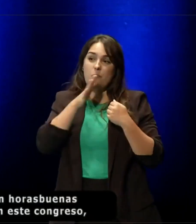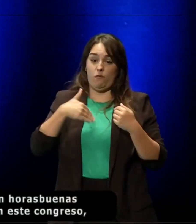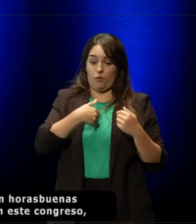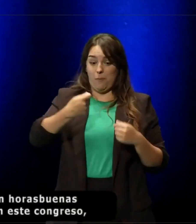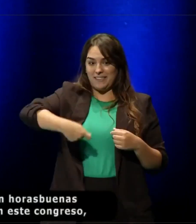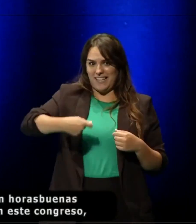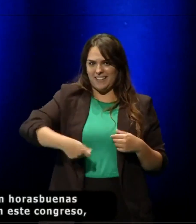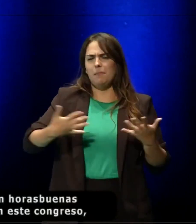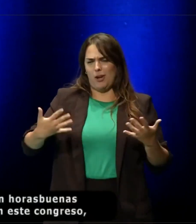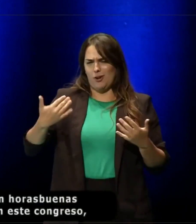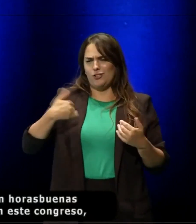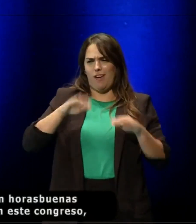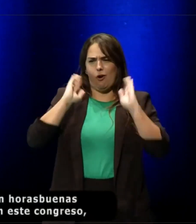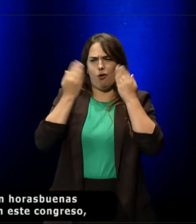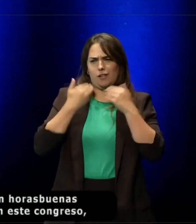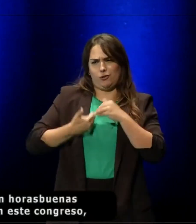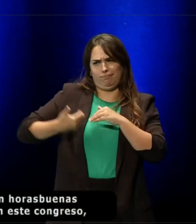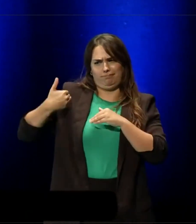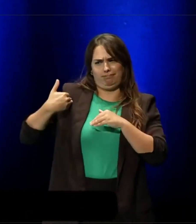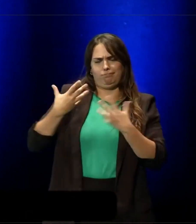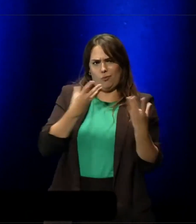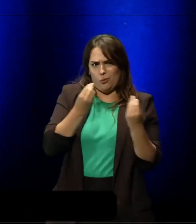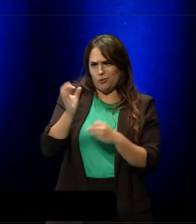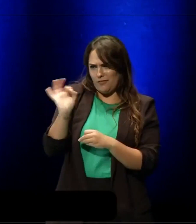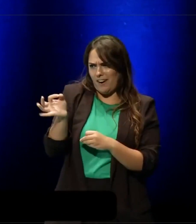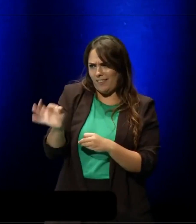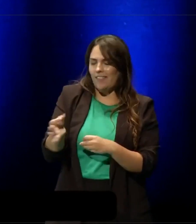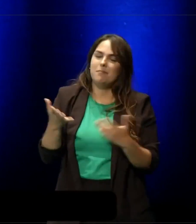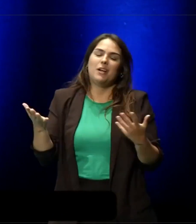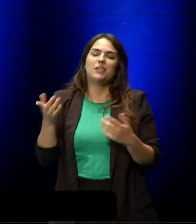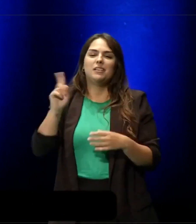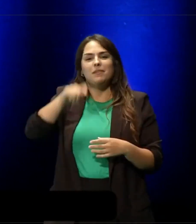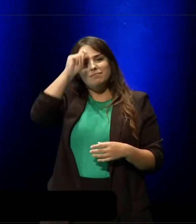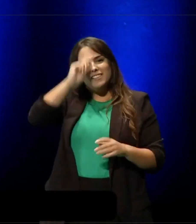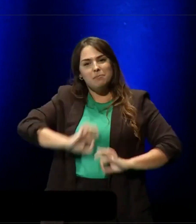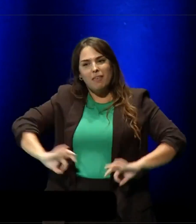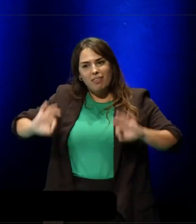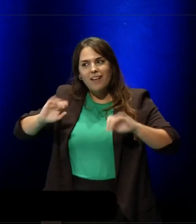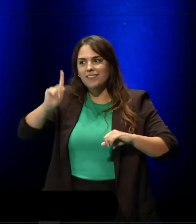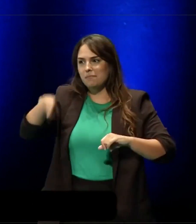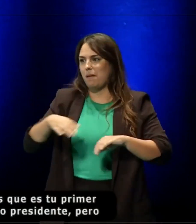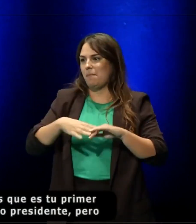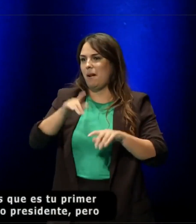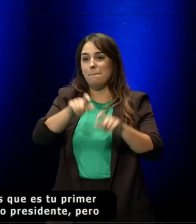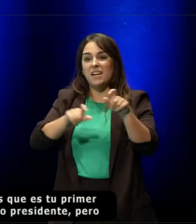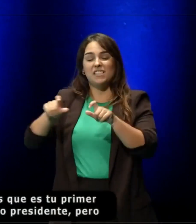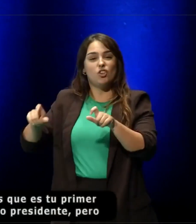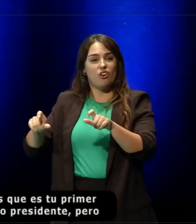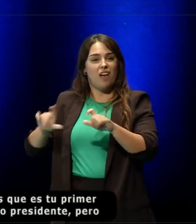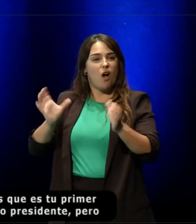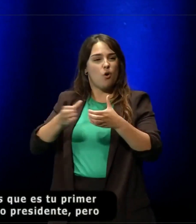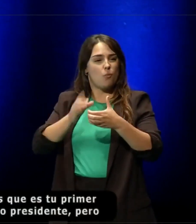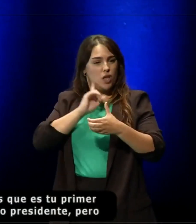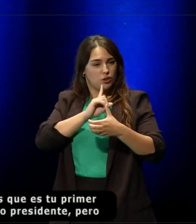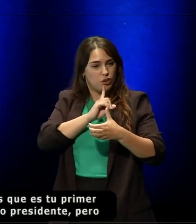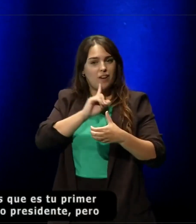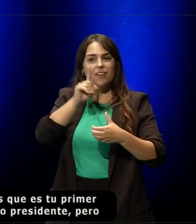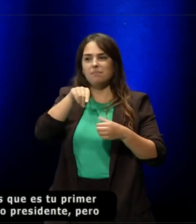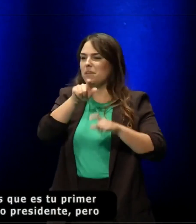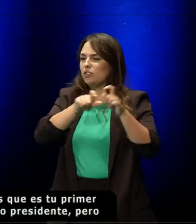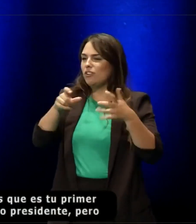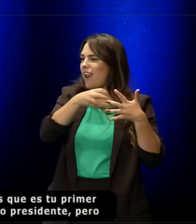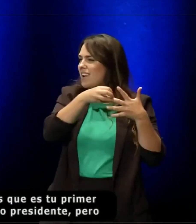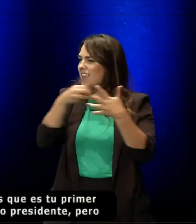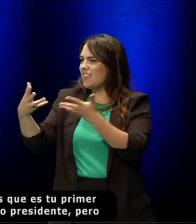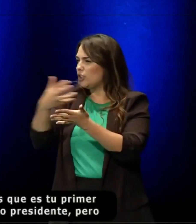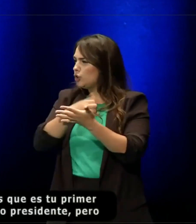porque seguro que llevas ya unos cuantos a la espalda, ¿verdad? Y un saludo también especial para la gente de la comunidad sorda y para los líderes que